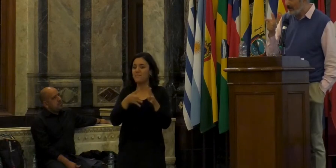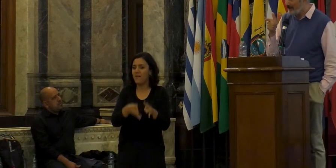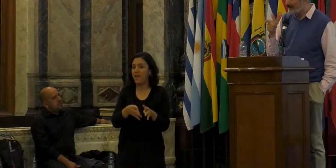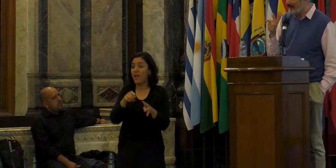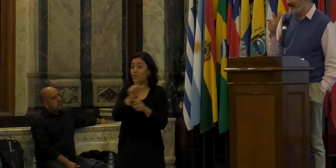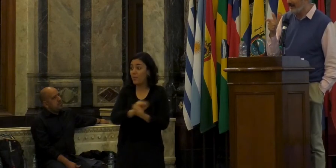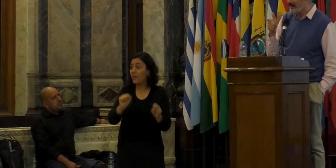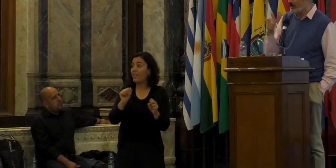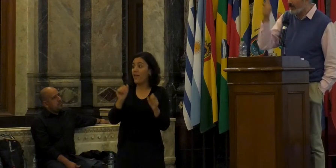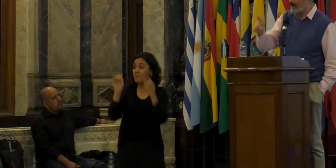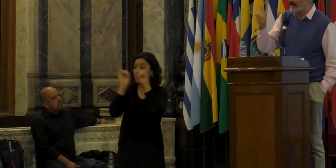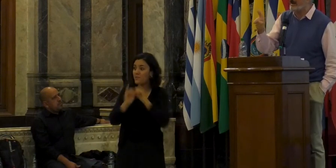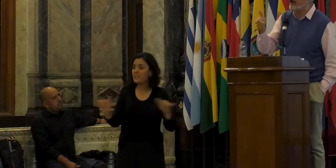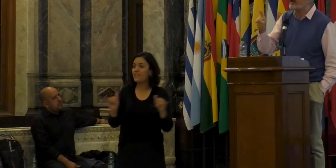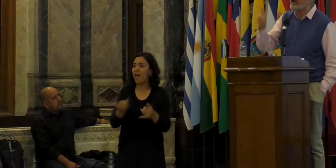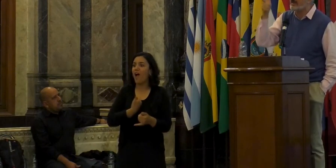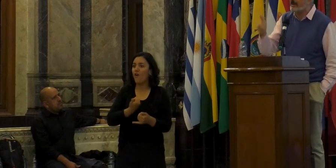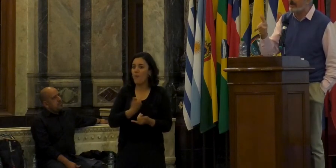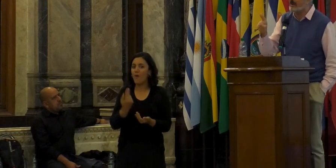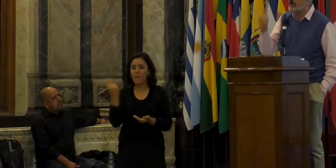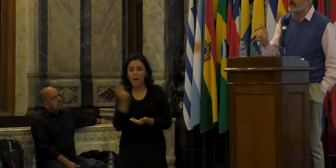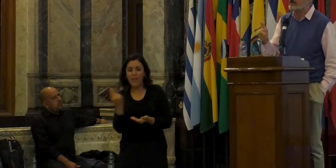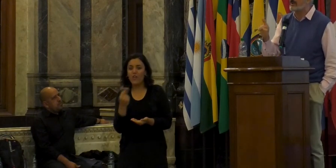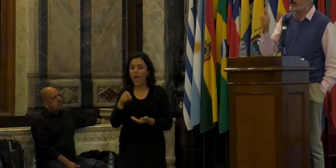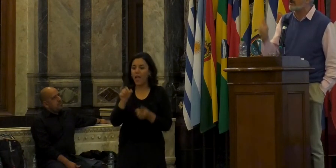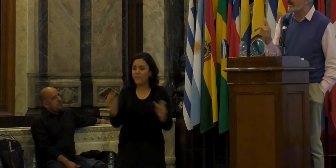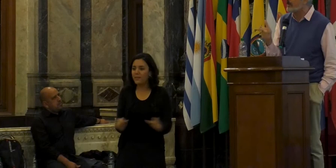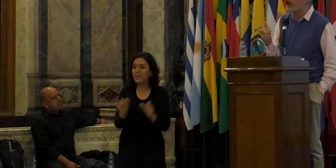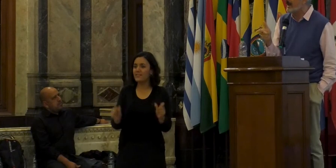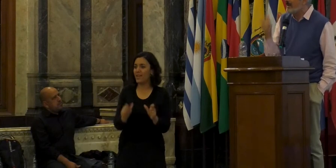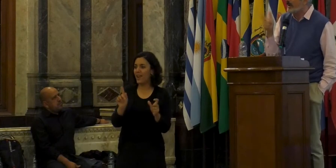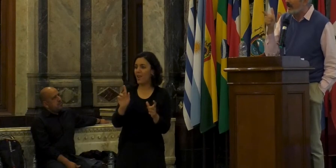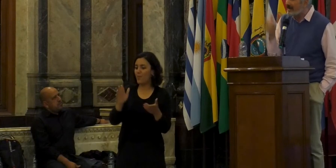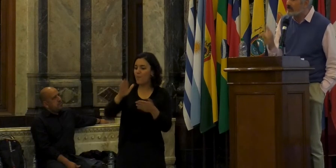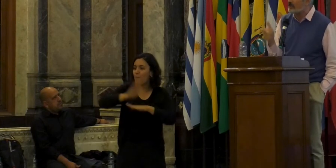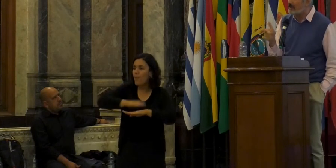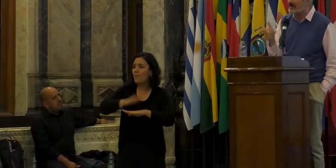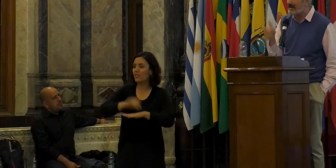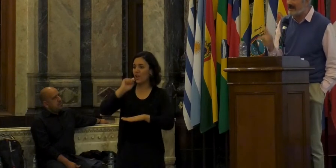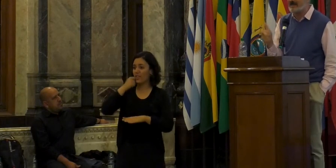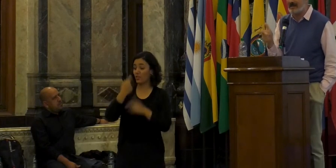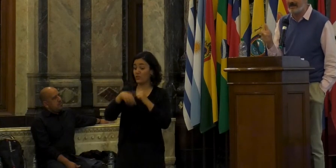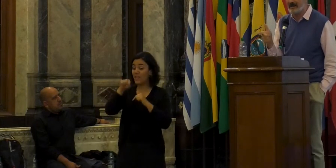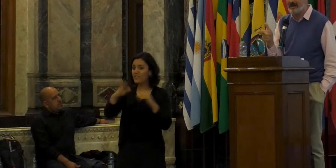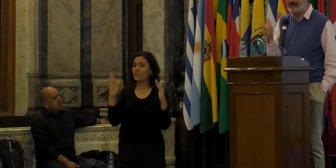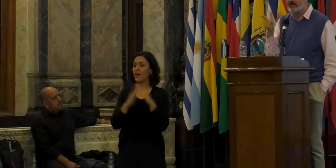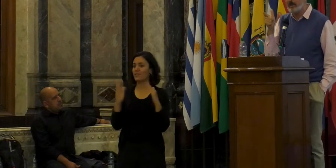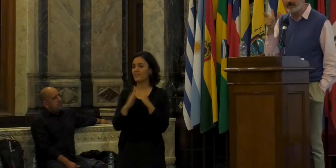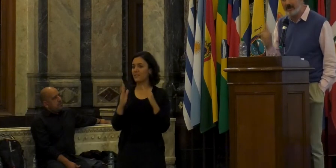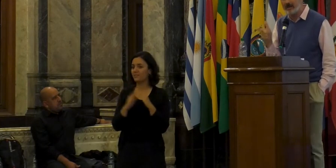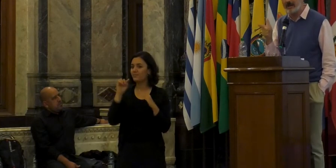anuncio de cómo fregar el baño y hacer de ello una cosa sensual, una cosa hermosa. Pero eso son las casas.